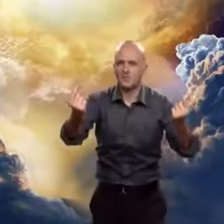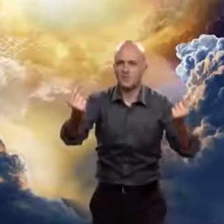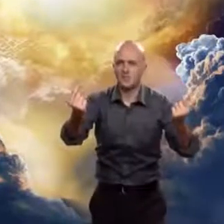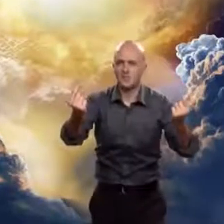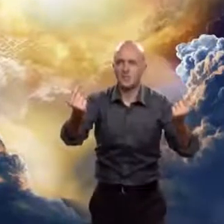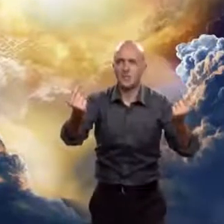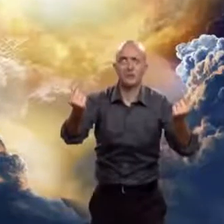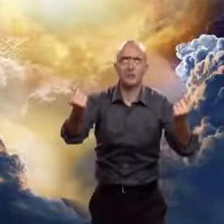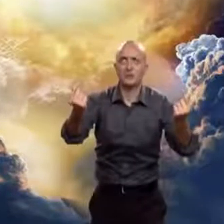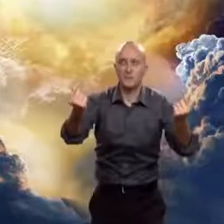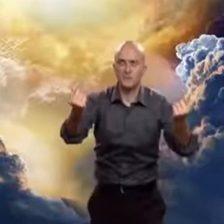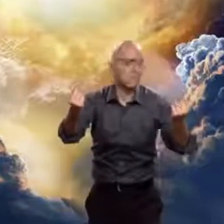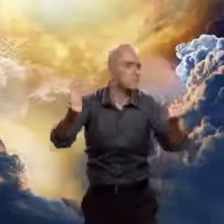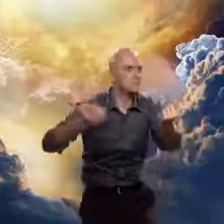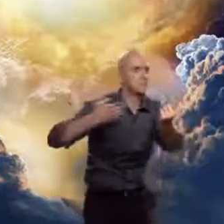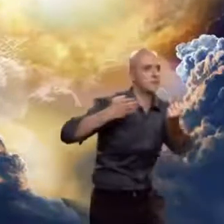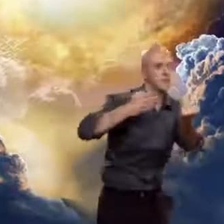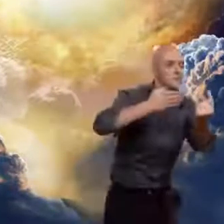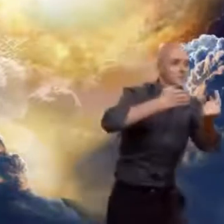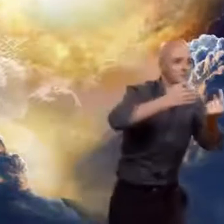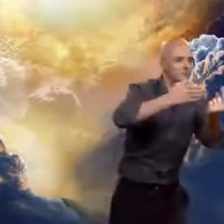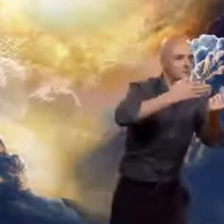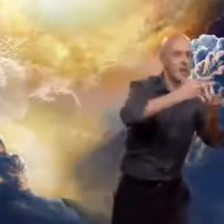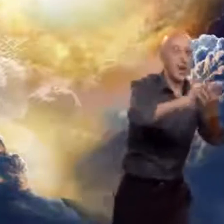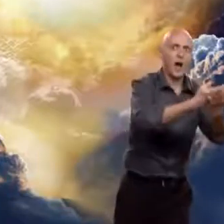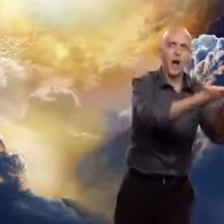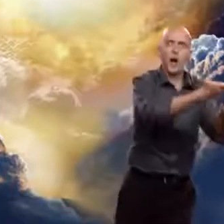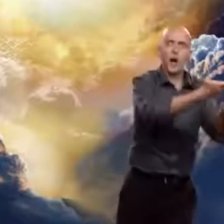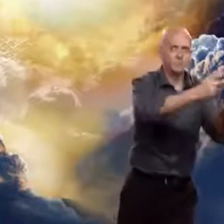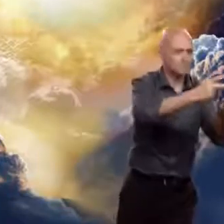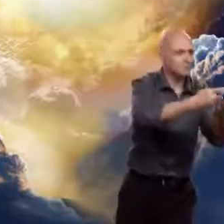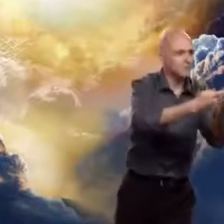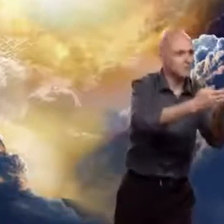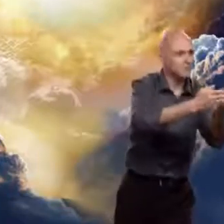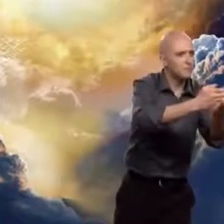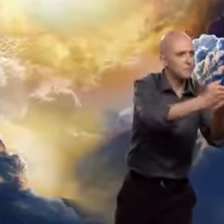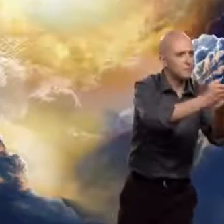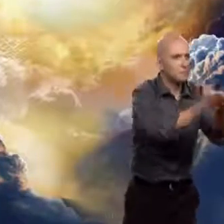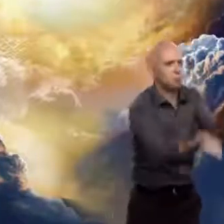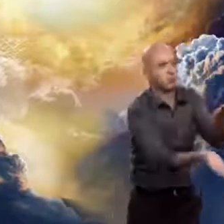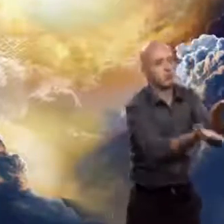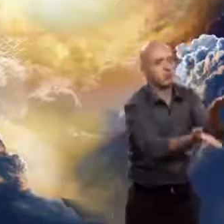à pesquisa, mas da singeleza de propósito, do sincero desejo de alcançar a verdade.